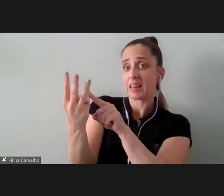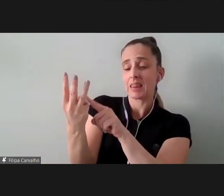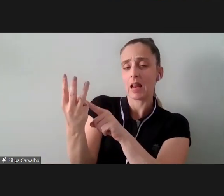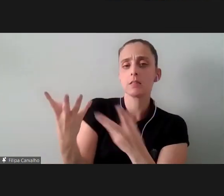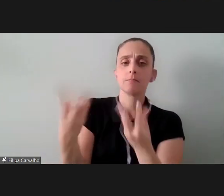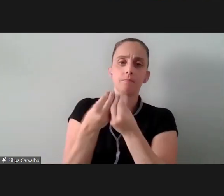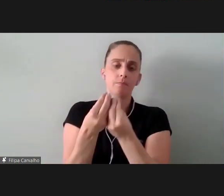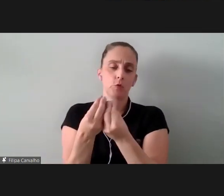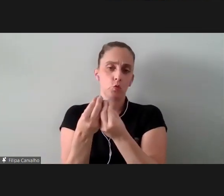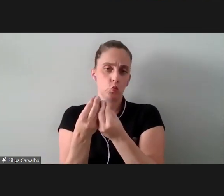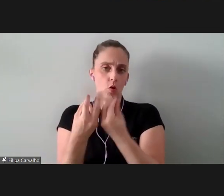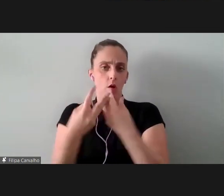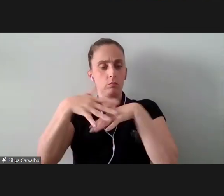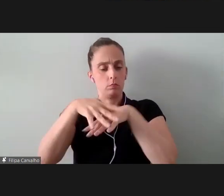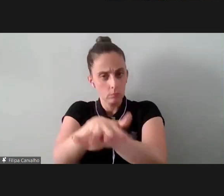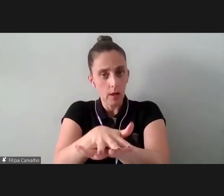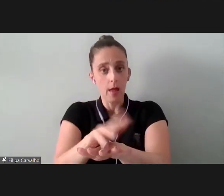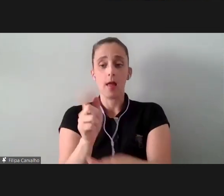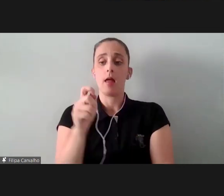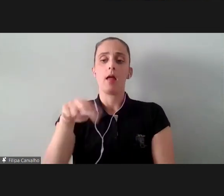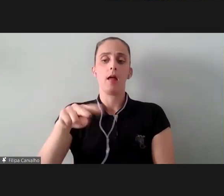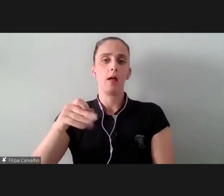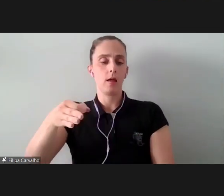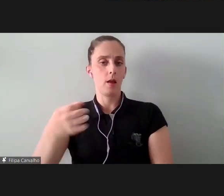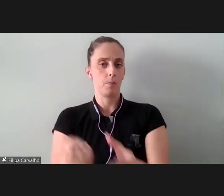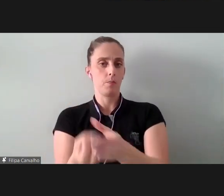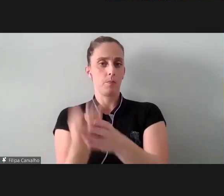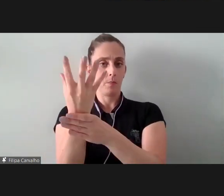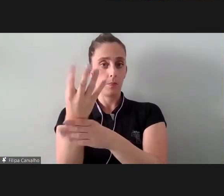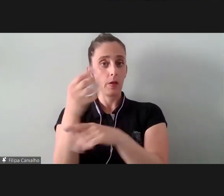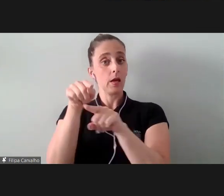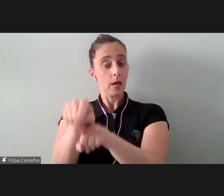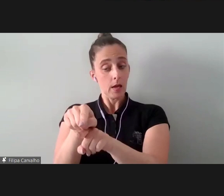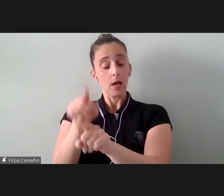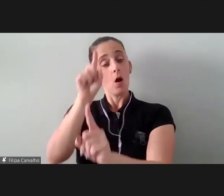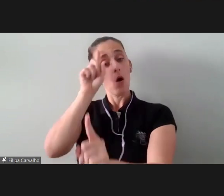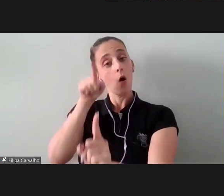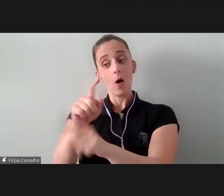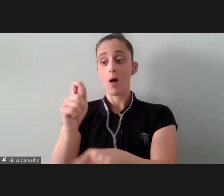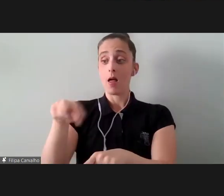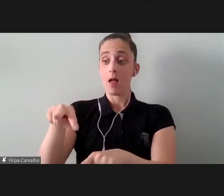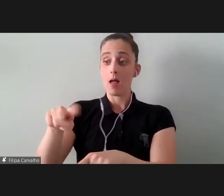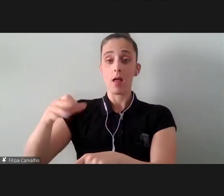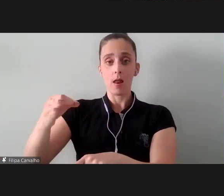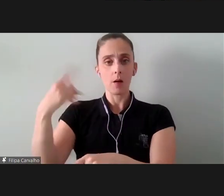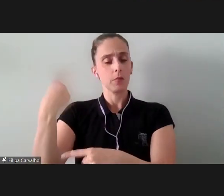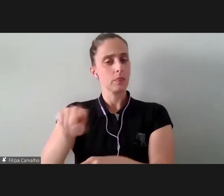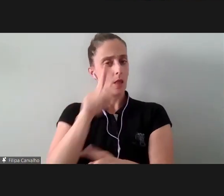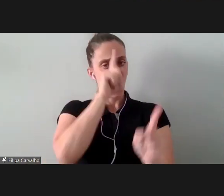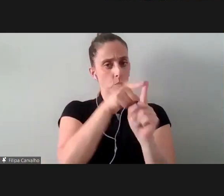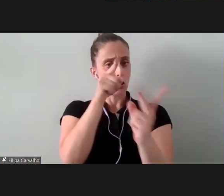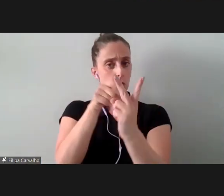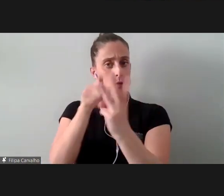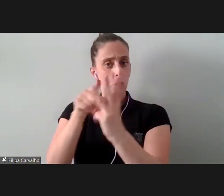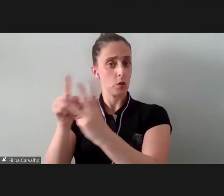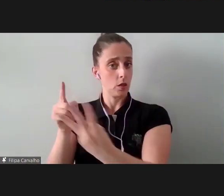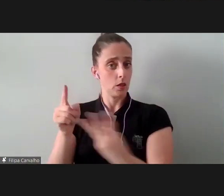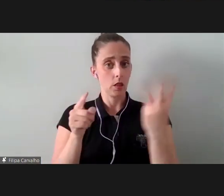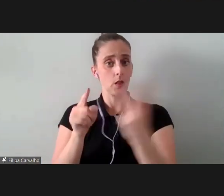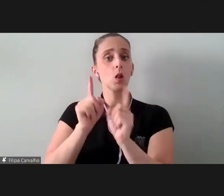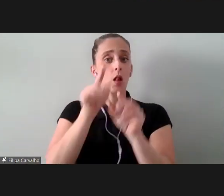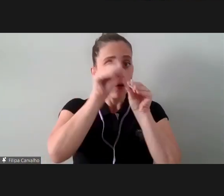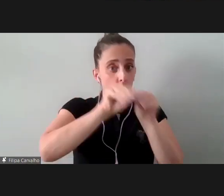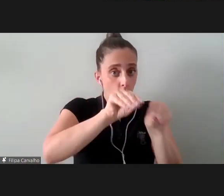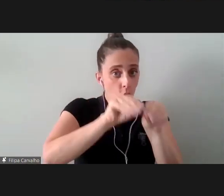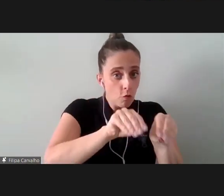ENAP. Hoje a ENAP tem a vocação, de forma uníssona, que tinham as três escolas, que é formar os quadros